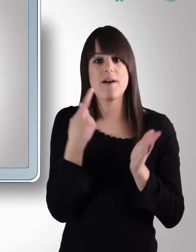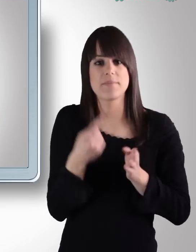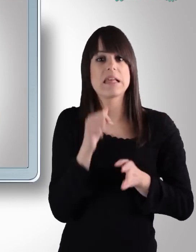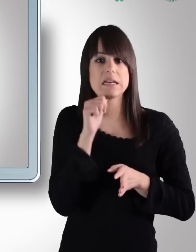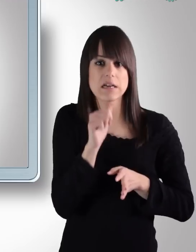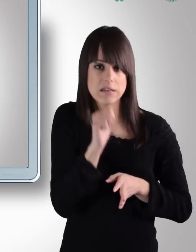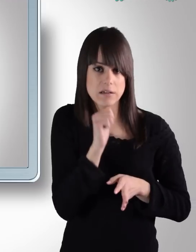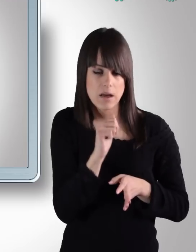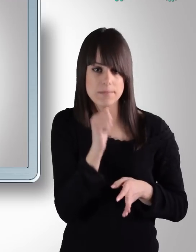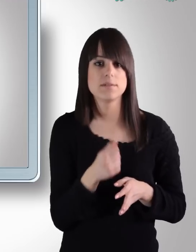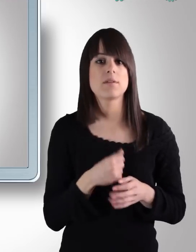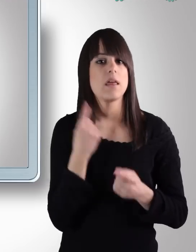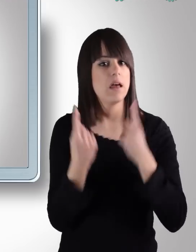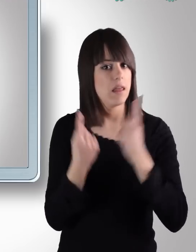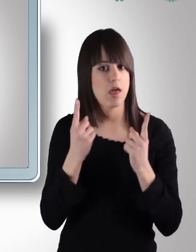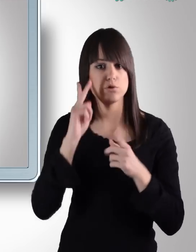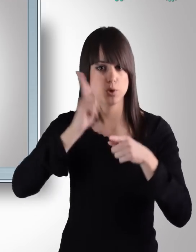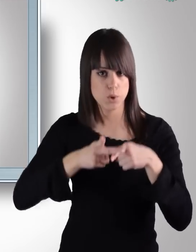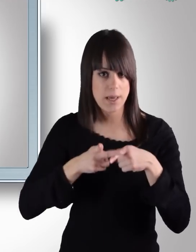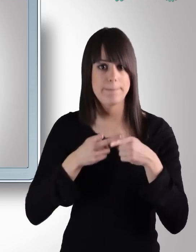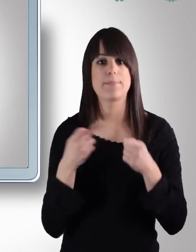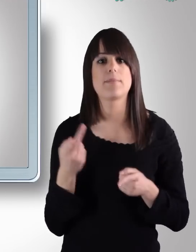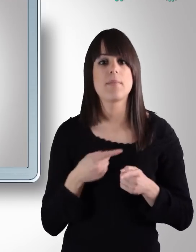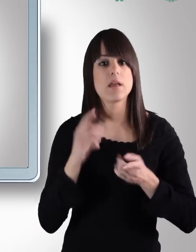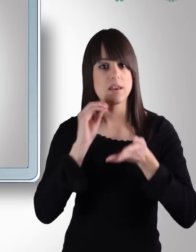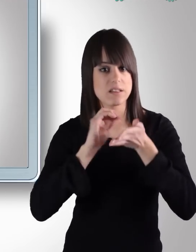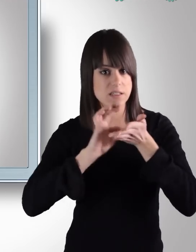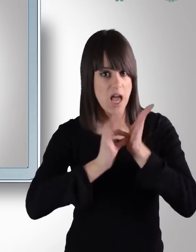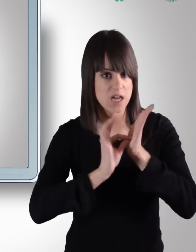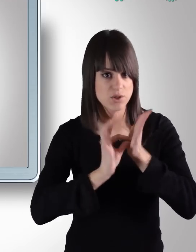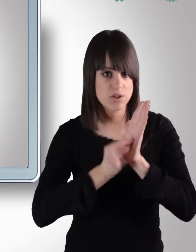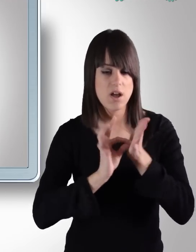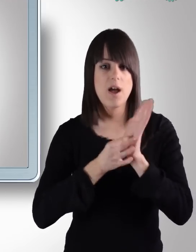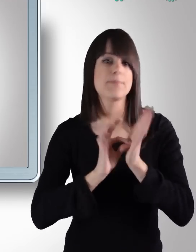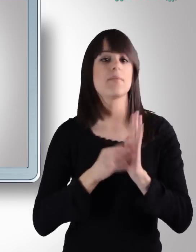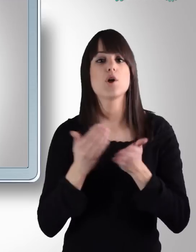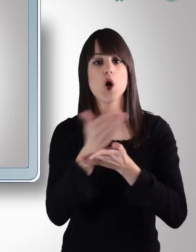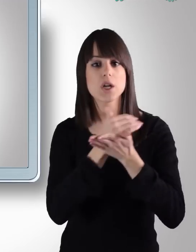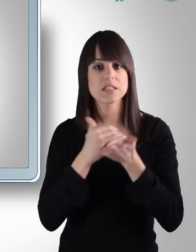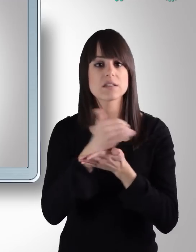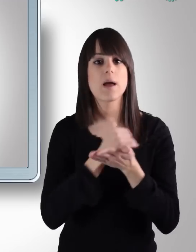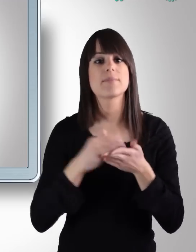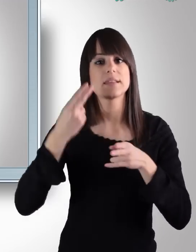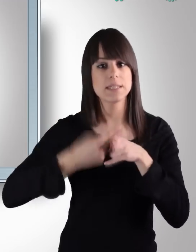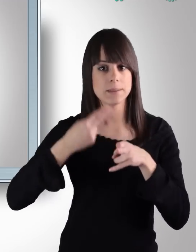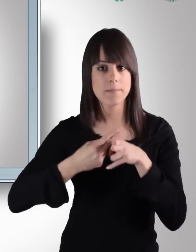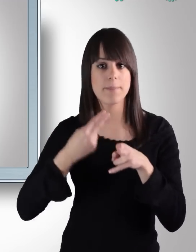aplikaciju, ili lozinkom i korisničkom imenom i ostavljanjem mail adrese.